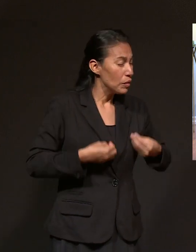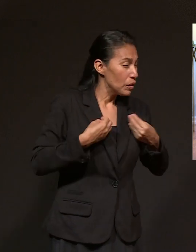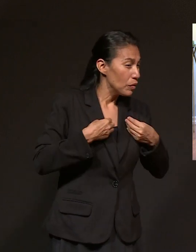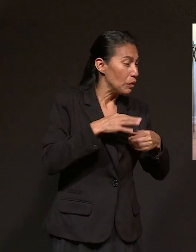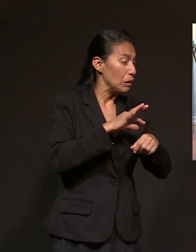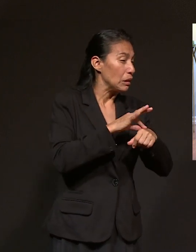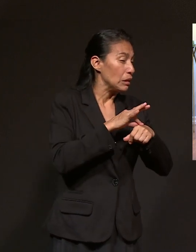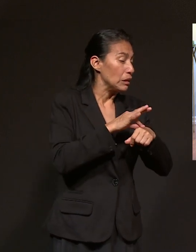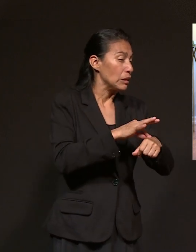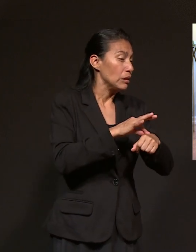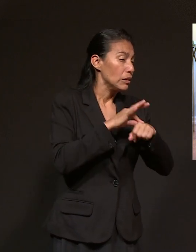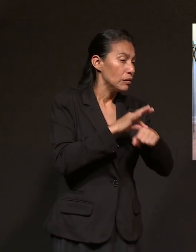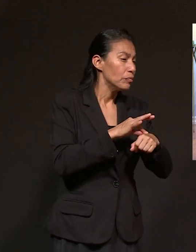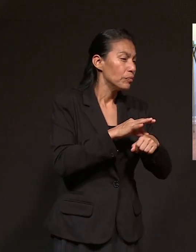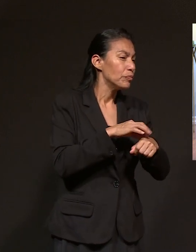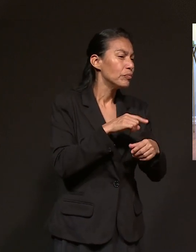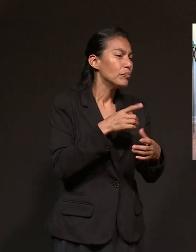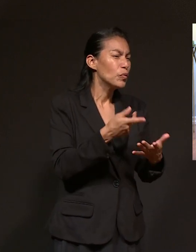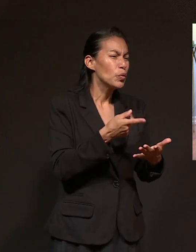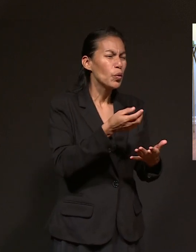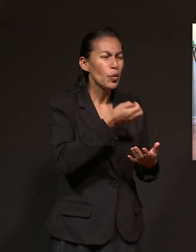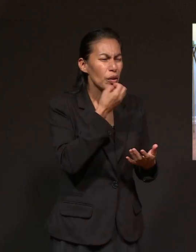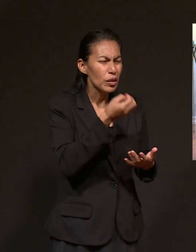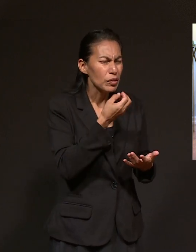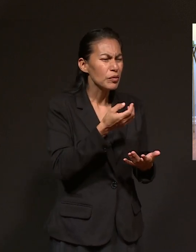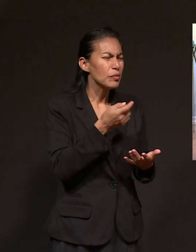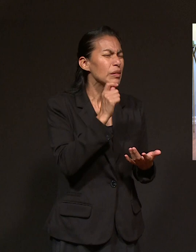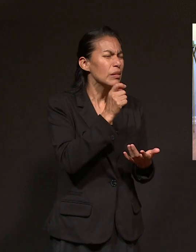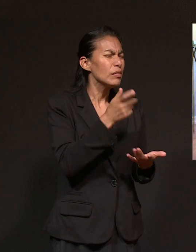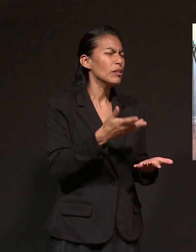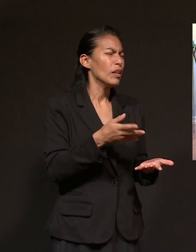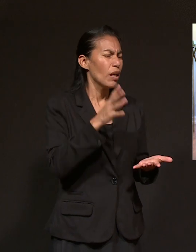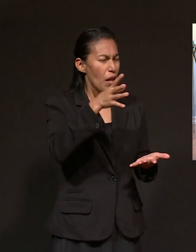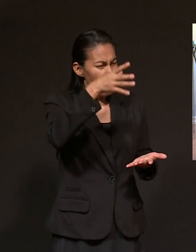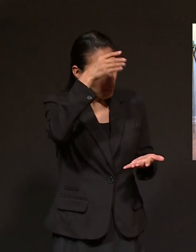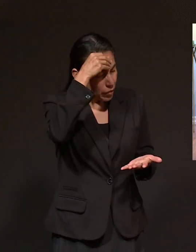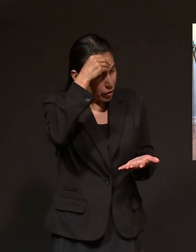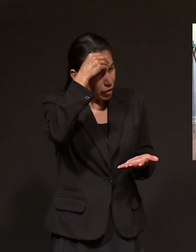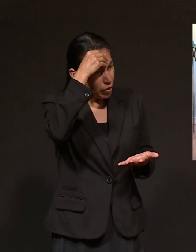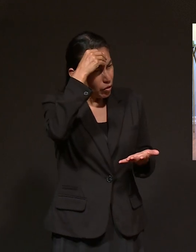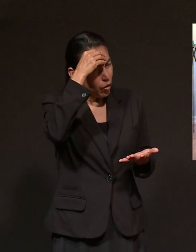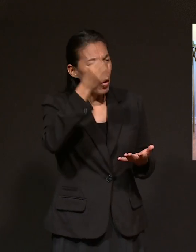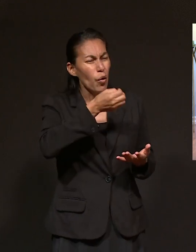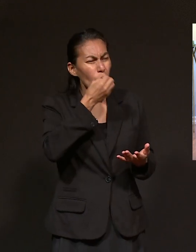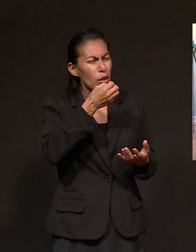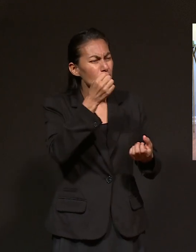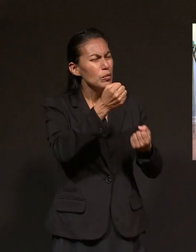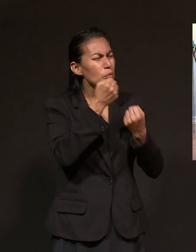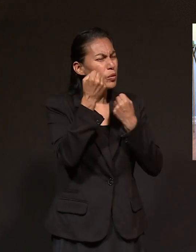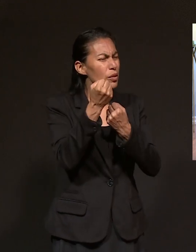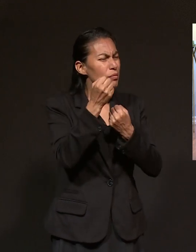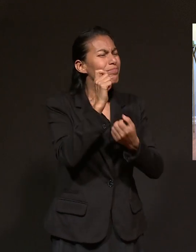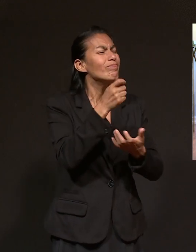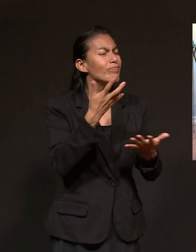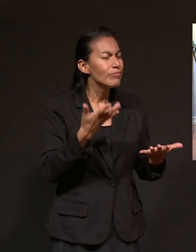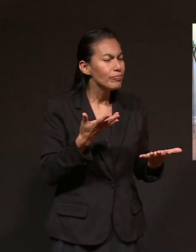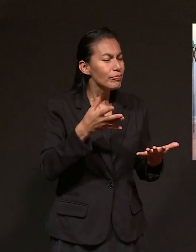a nuestro querido auditorio que has aprendido del poder de la oración?